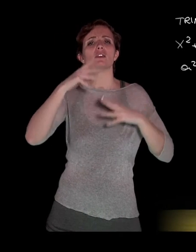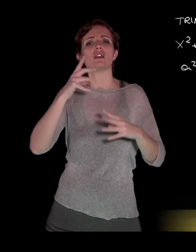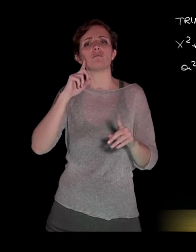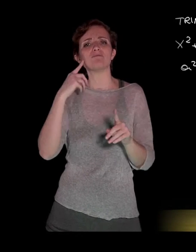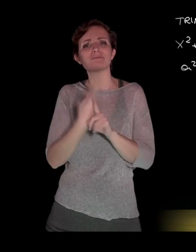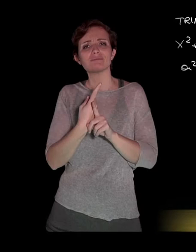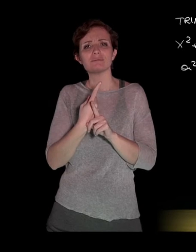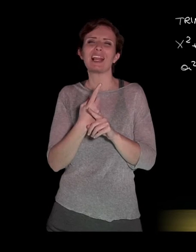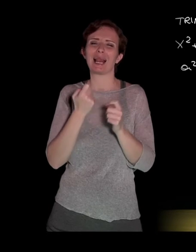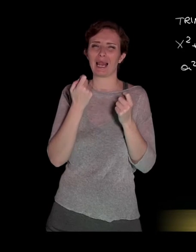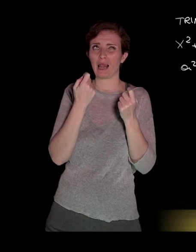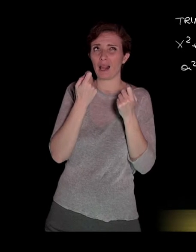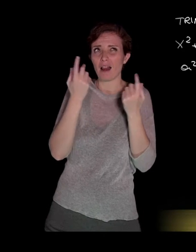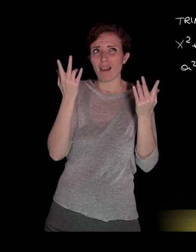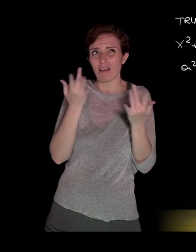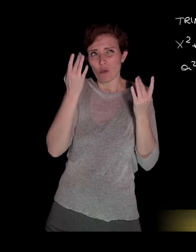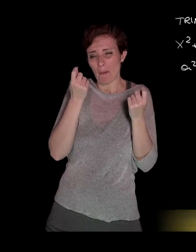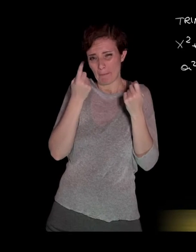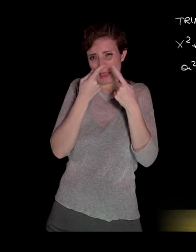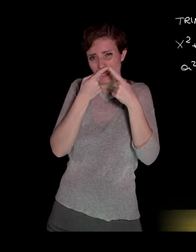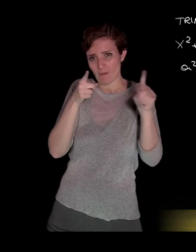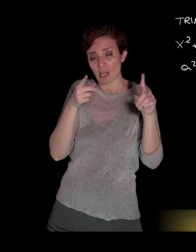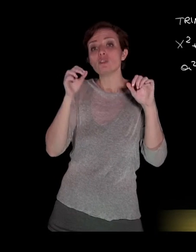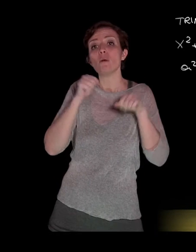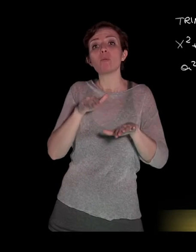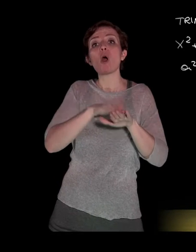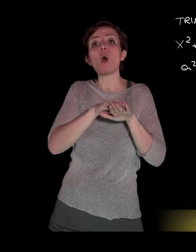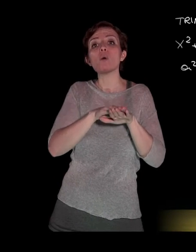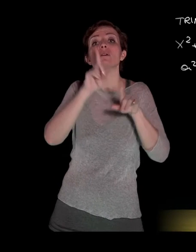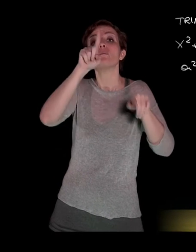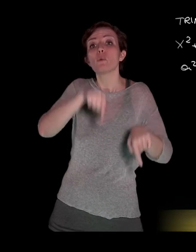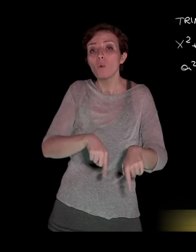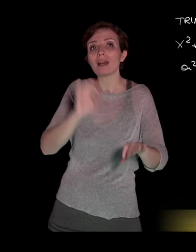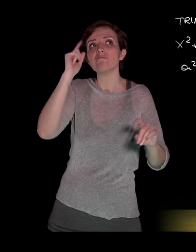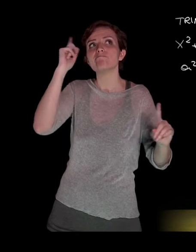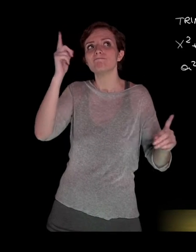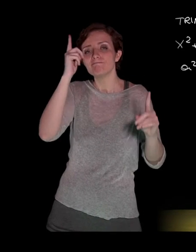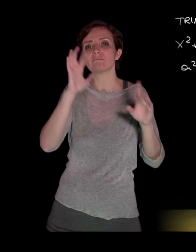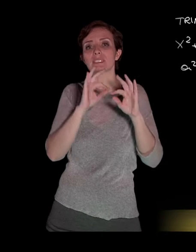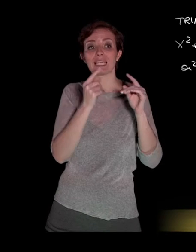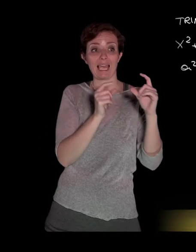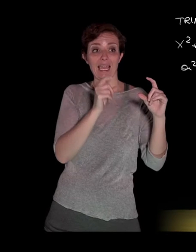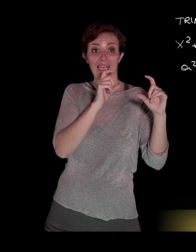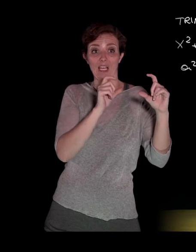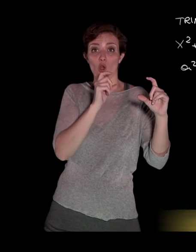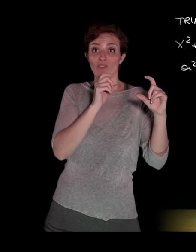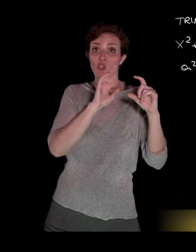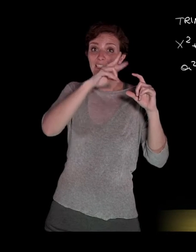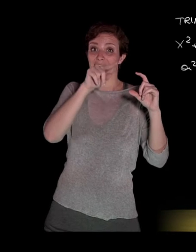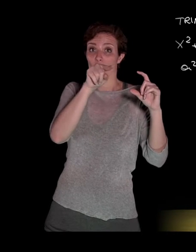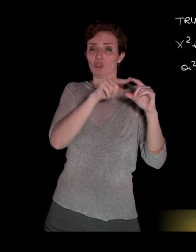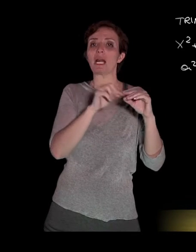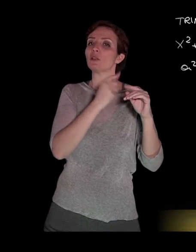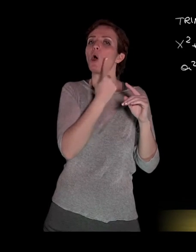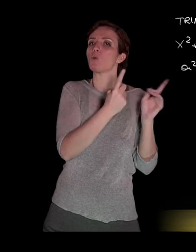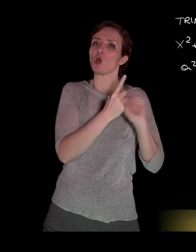ragionamento un pochettino differente nella procedura può essere applicato anche nel caso in cui il coefficiente della X di secondo grado sia diverso da